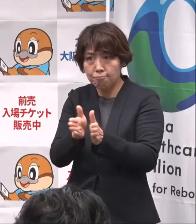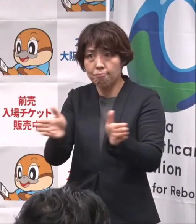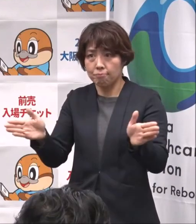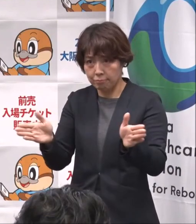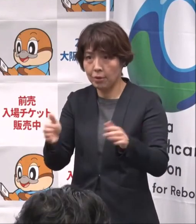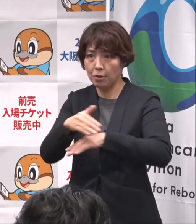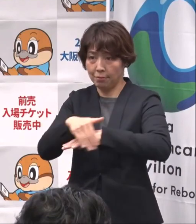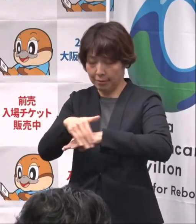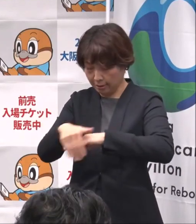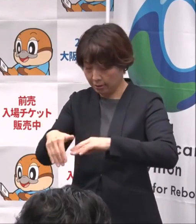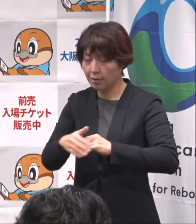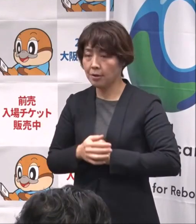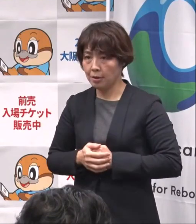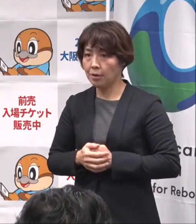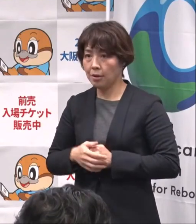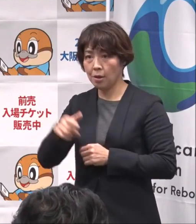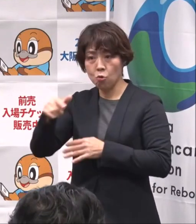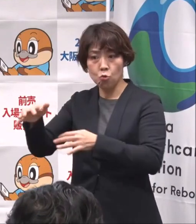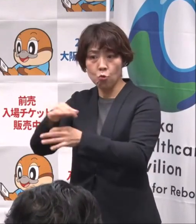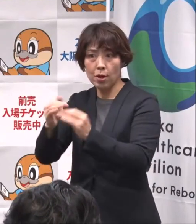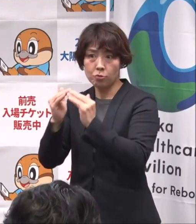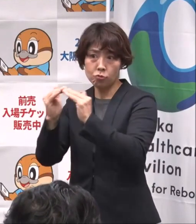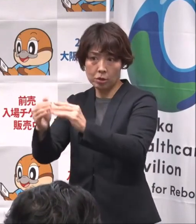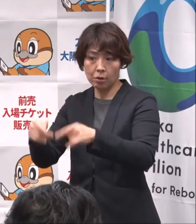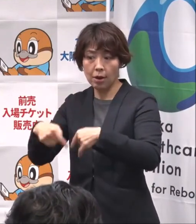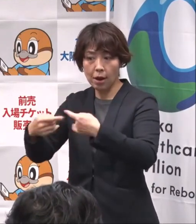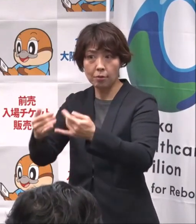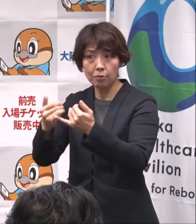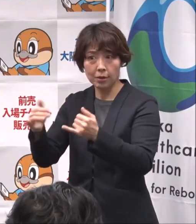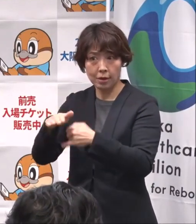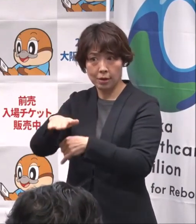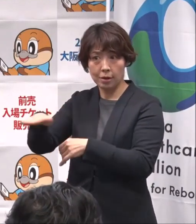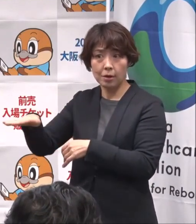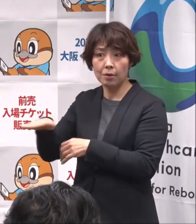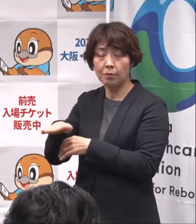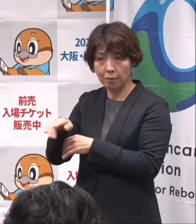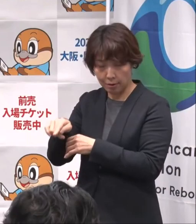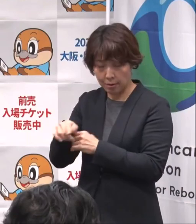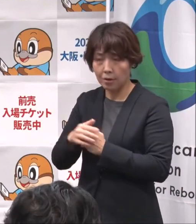います。そして府営住宅に入居される方については、